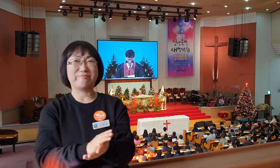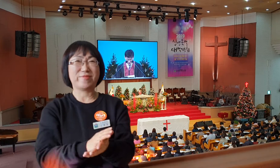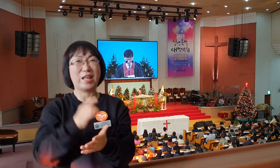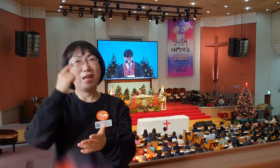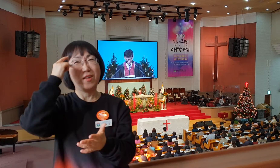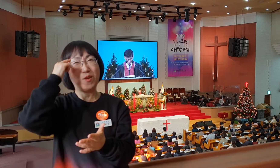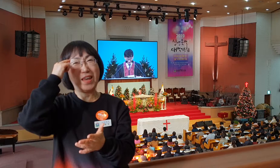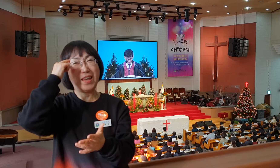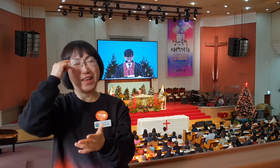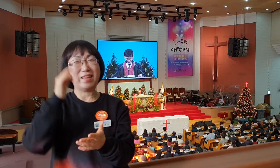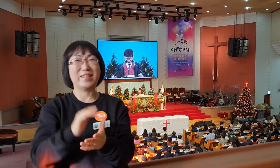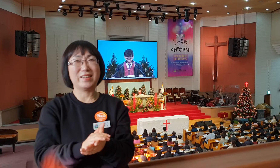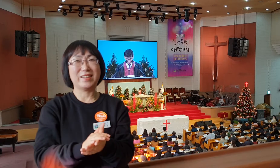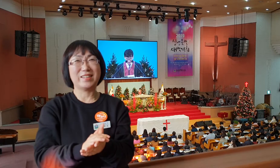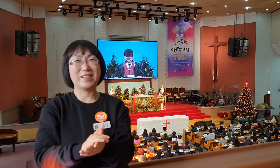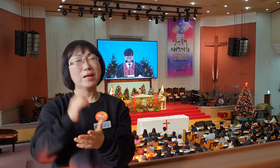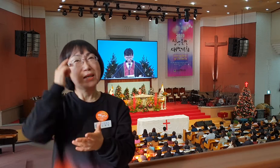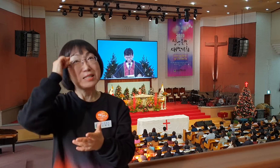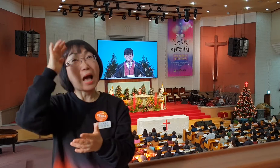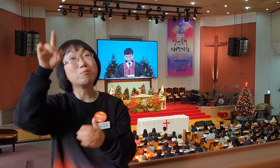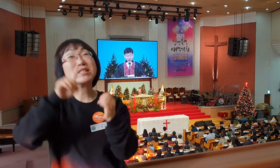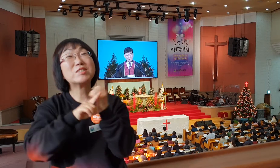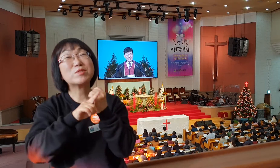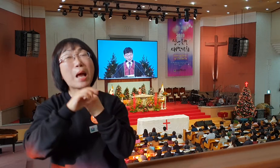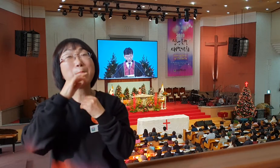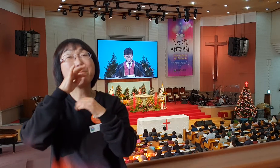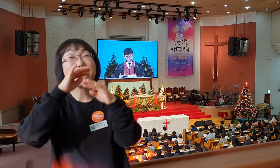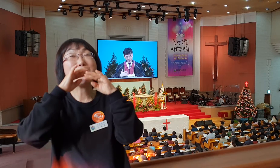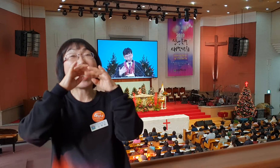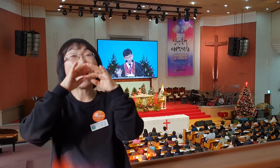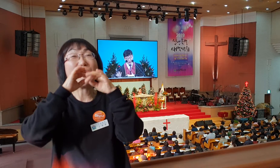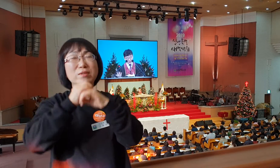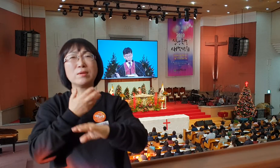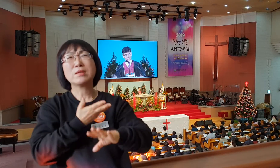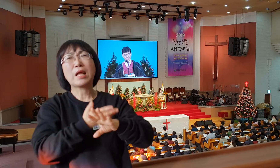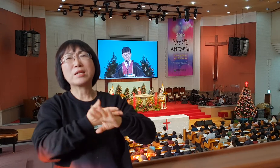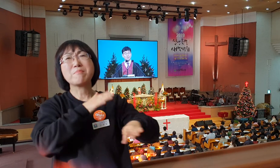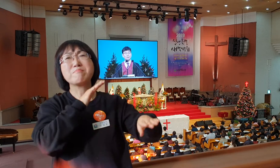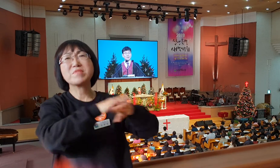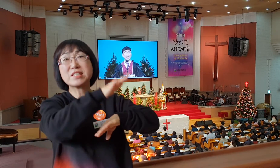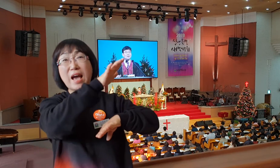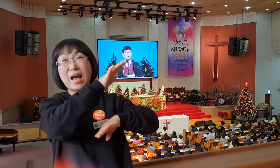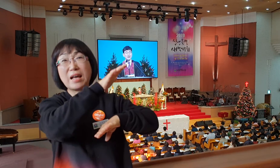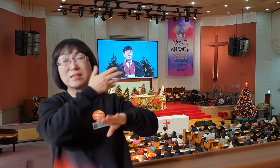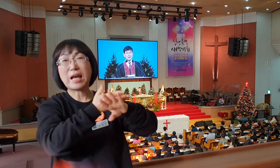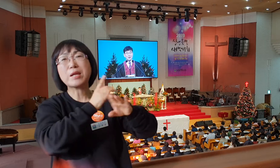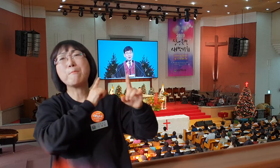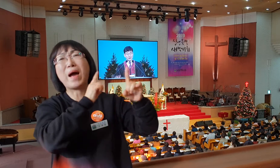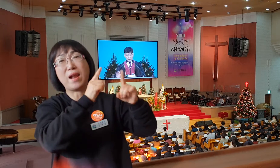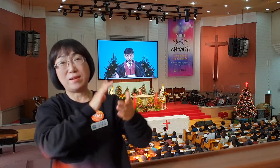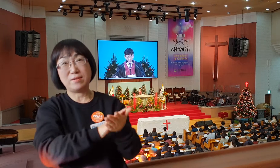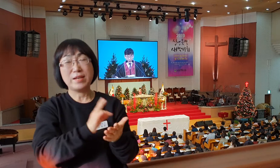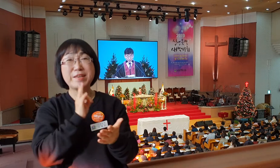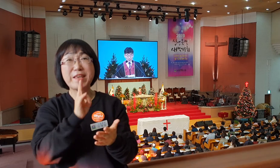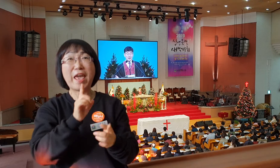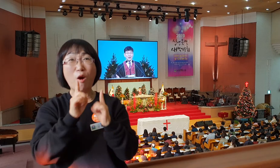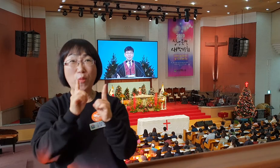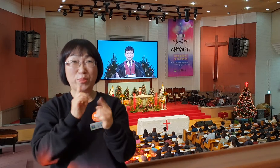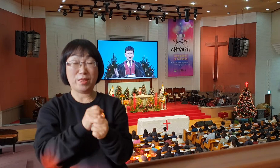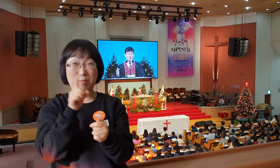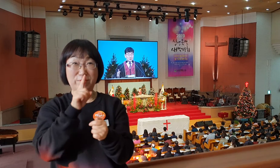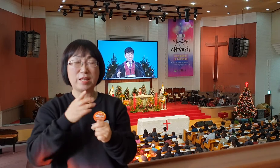왜 삼아하십니까? 왜 삼아하십니까? 방언을 다른 방식으로 말해요? 다른 말입니다. 예언을 한다는 건